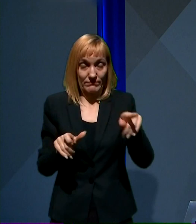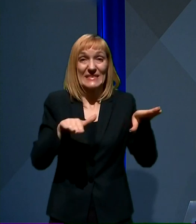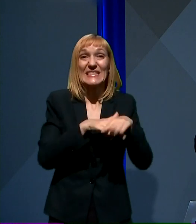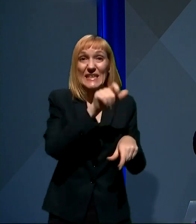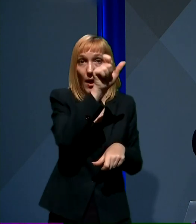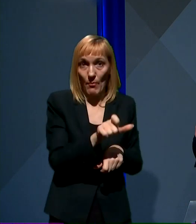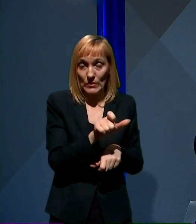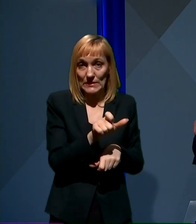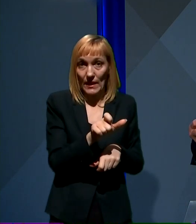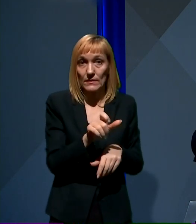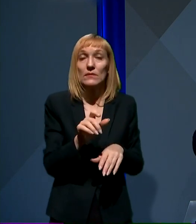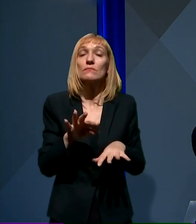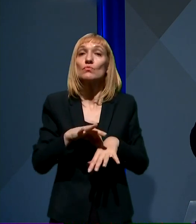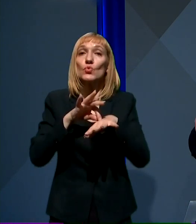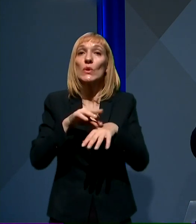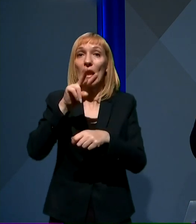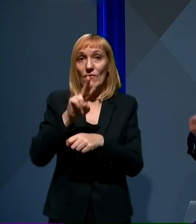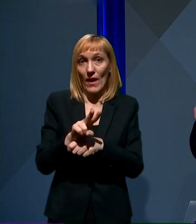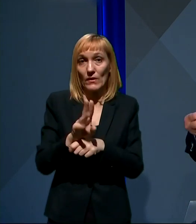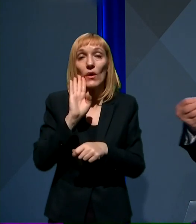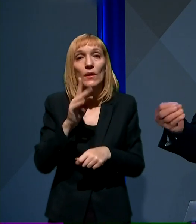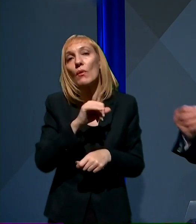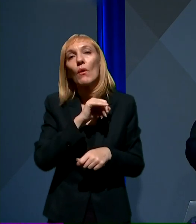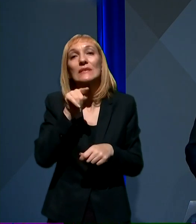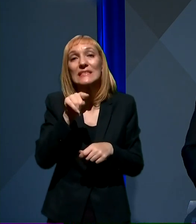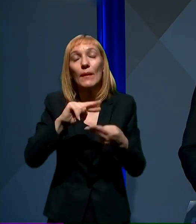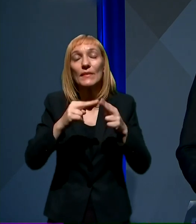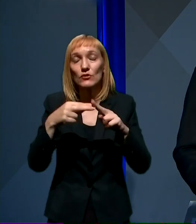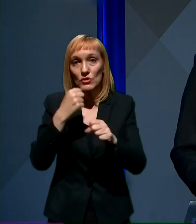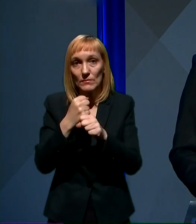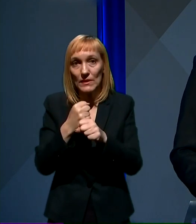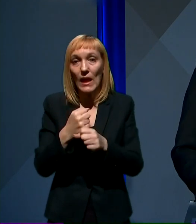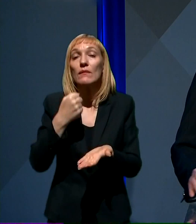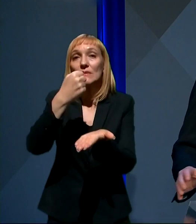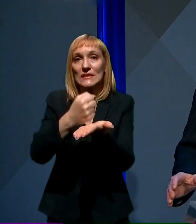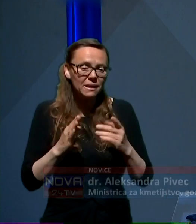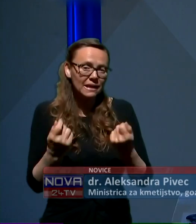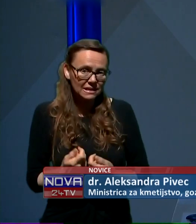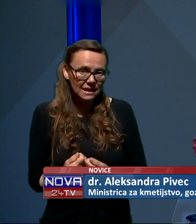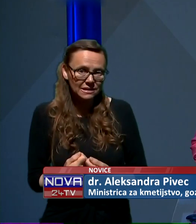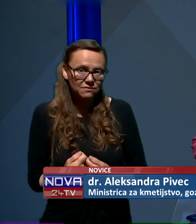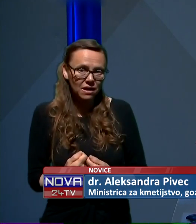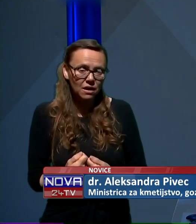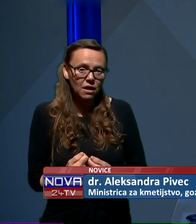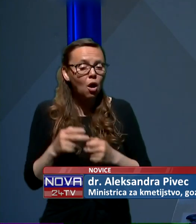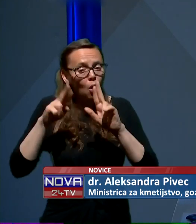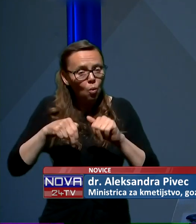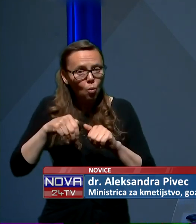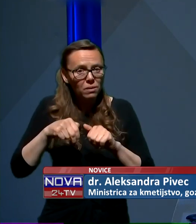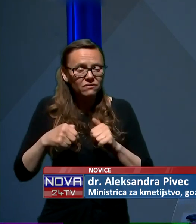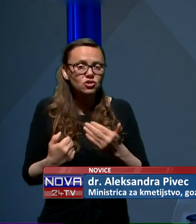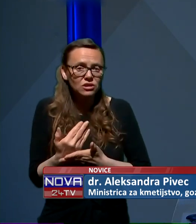podjetjih počutili varno in da bomo samim načinom dela zagotovili varnost. Upravičenci za